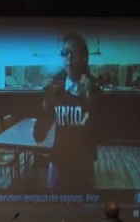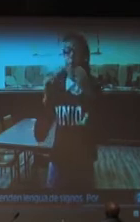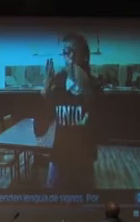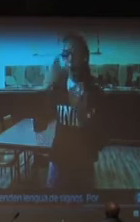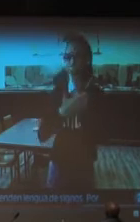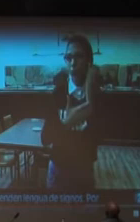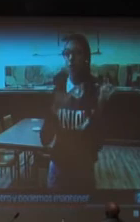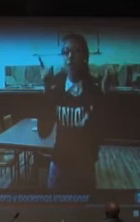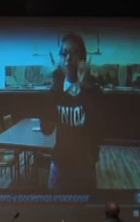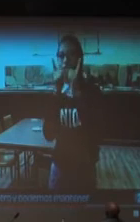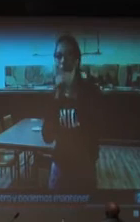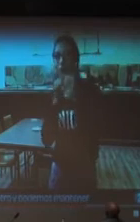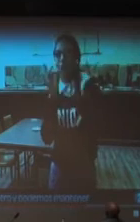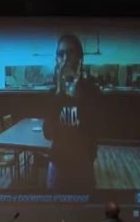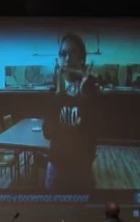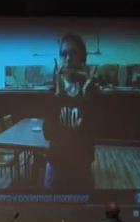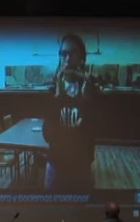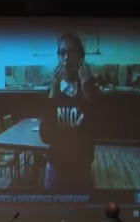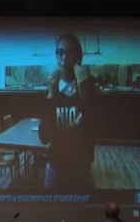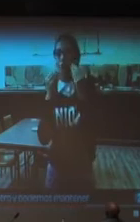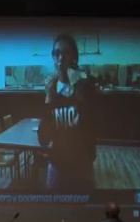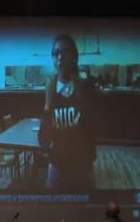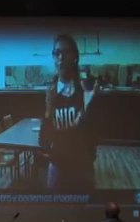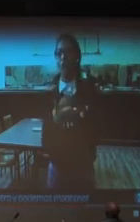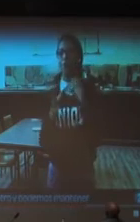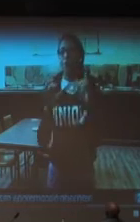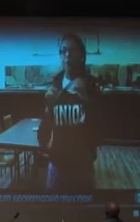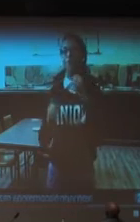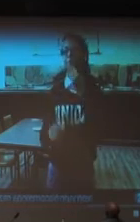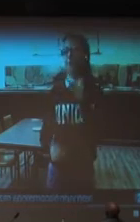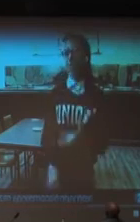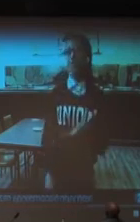cuando me los encuentro y podemos mantener pequeñas conversaciones. Todos están aprendiendo muy bien.